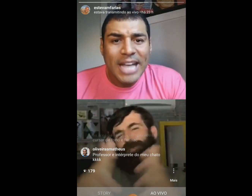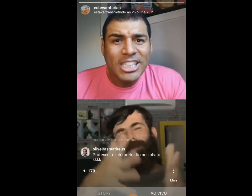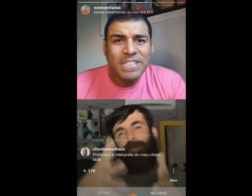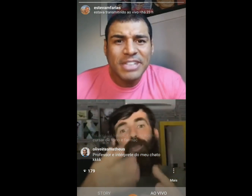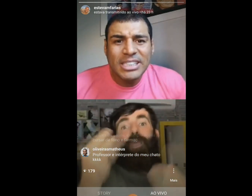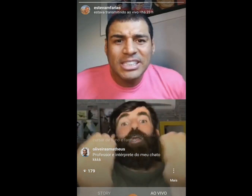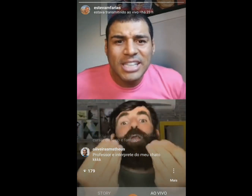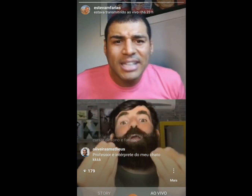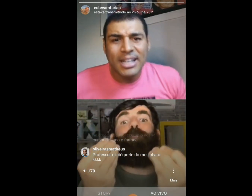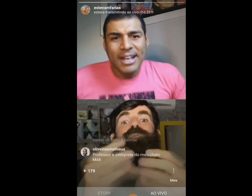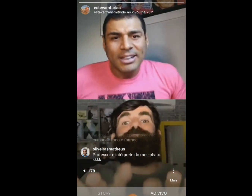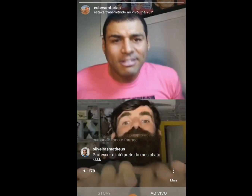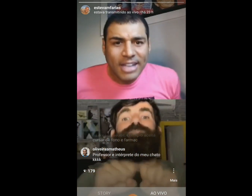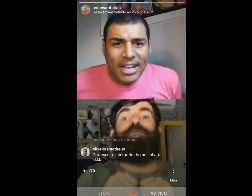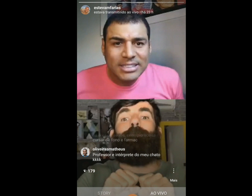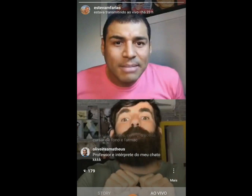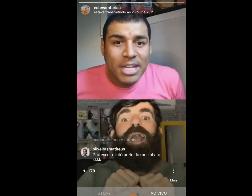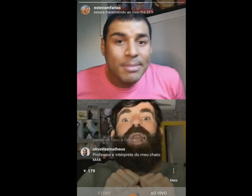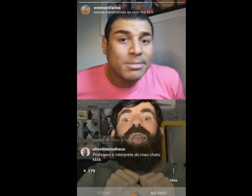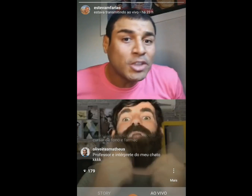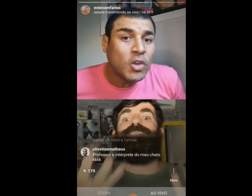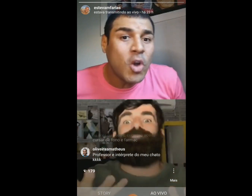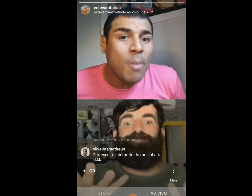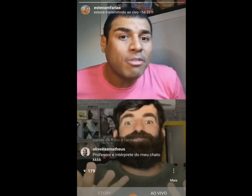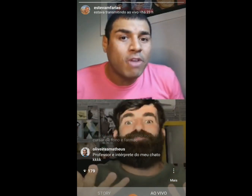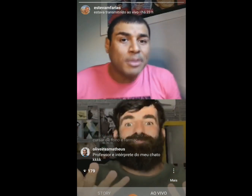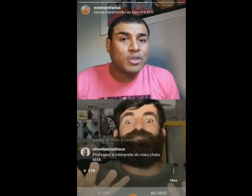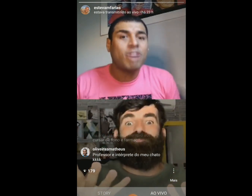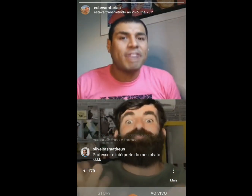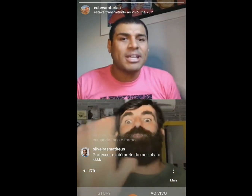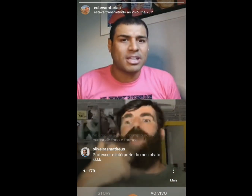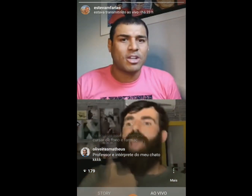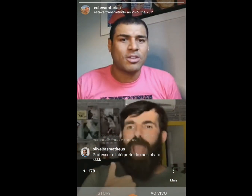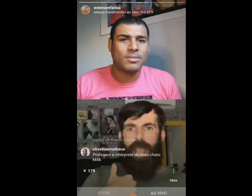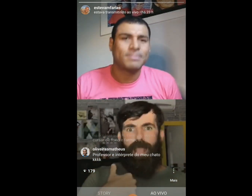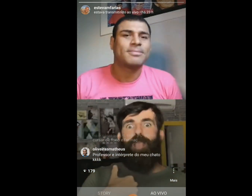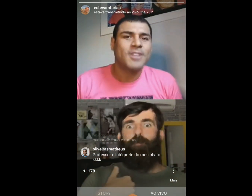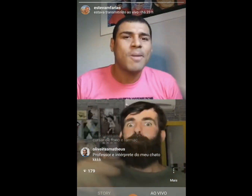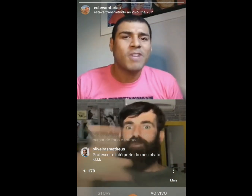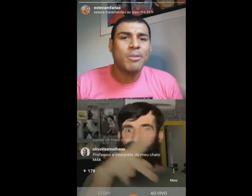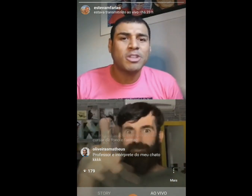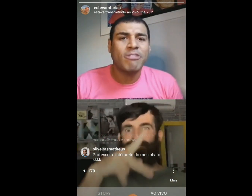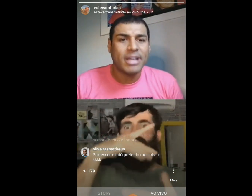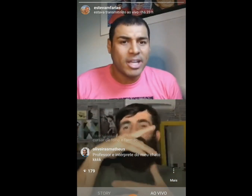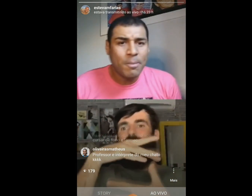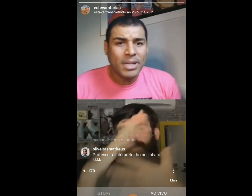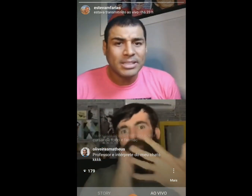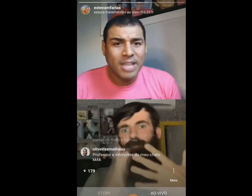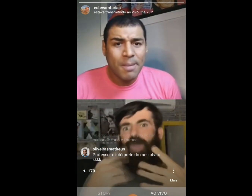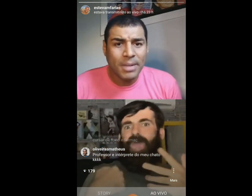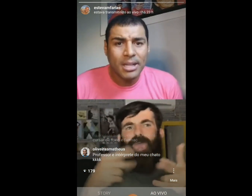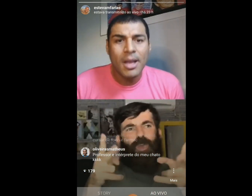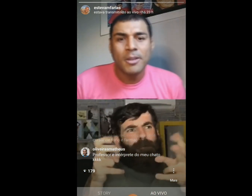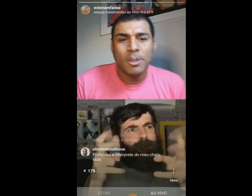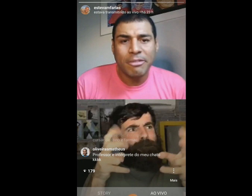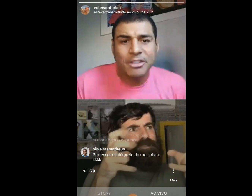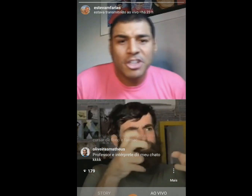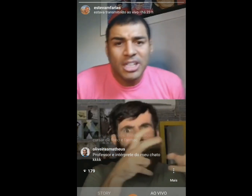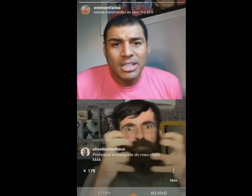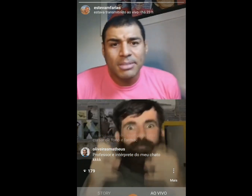para a sociedade aprender Libras para se formar, eu, por exemplo, sou professor de Libras. Eu percebo que as